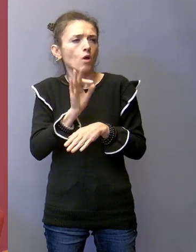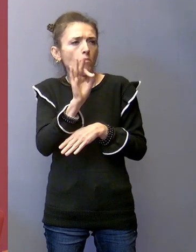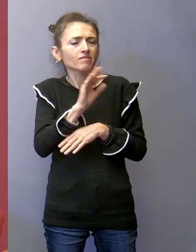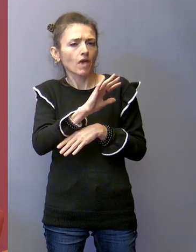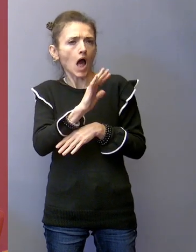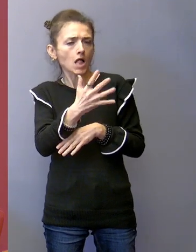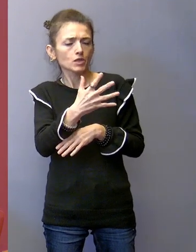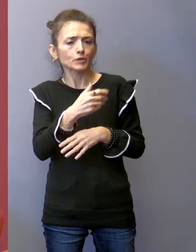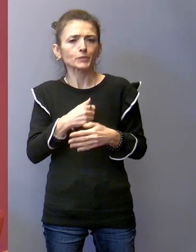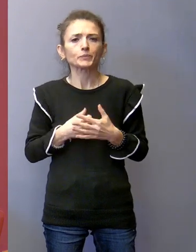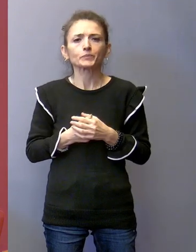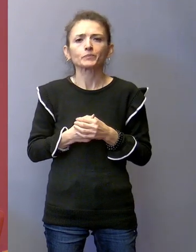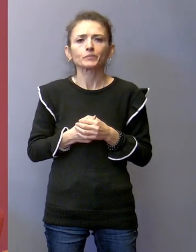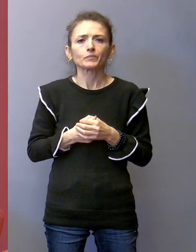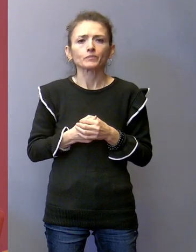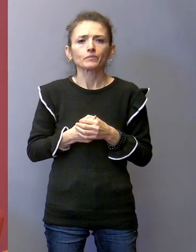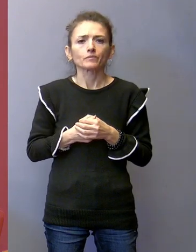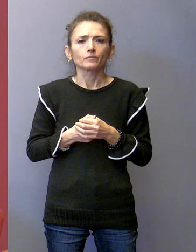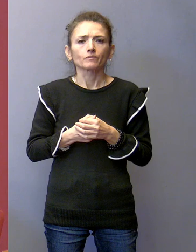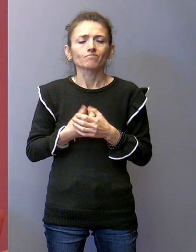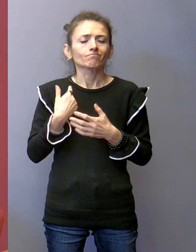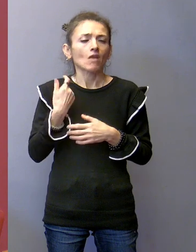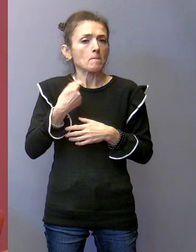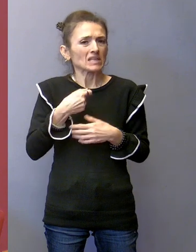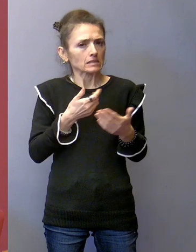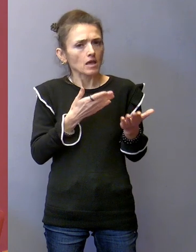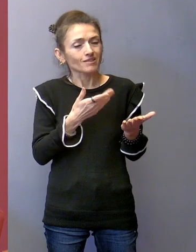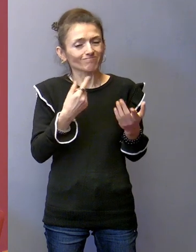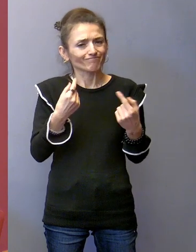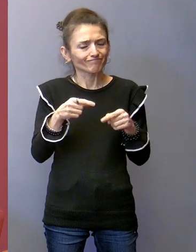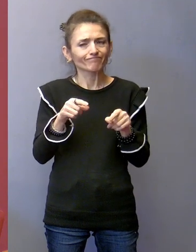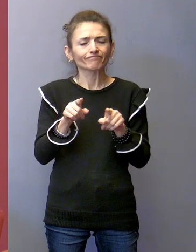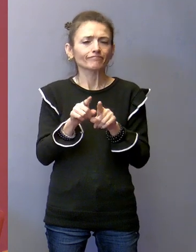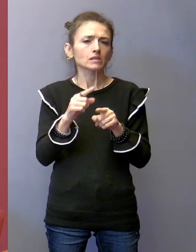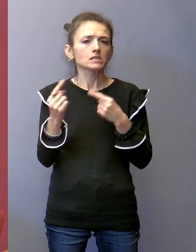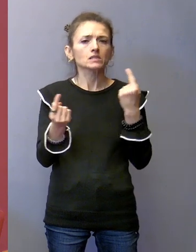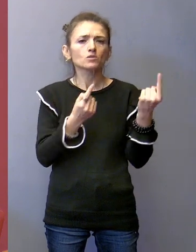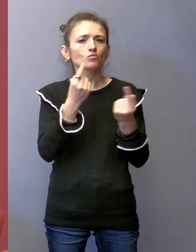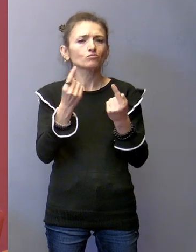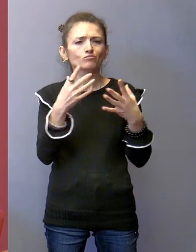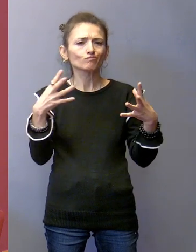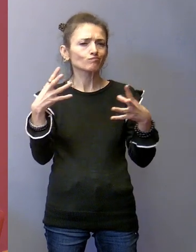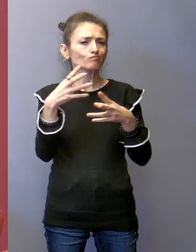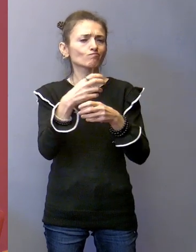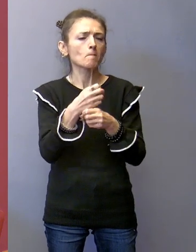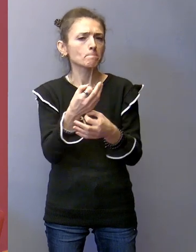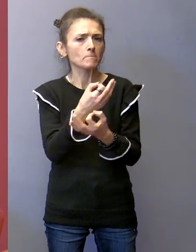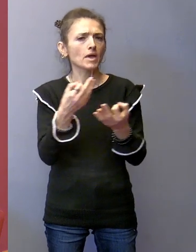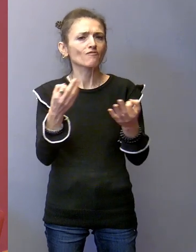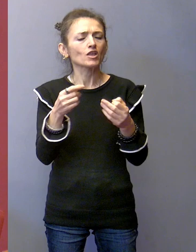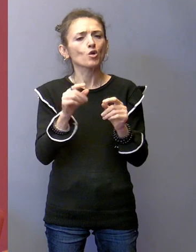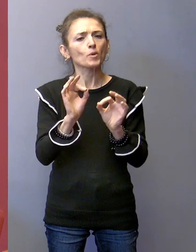presidente la questione Secondo me ben riassunta nella relazione